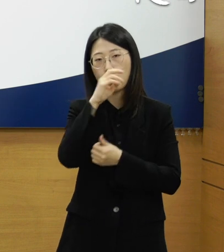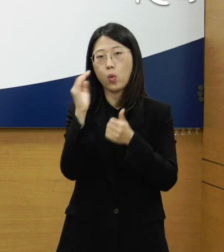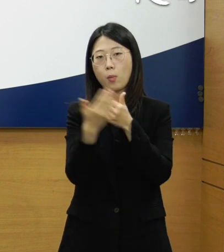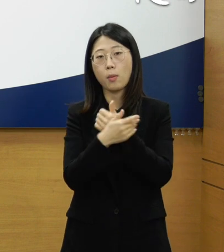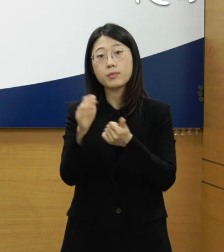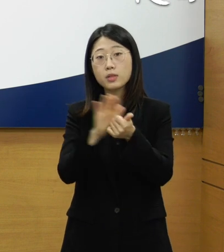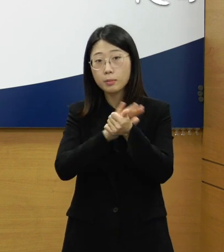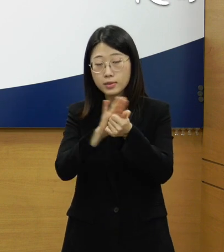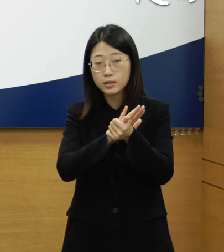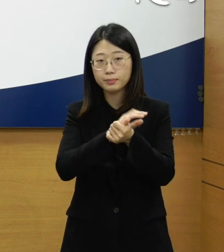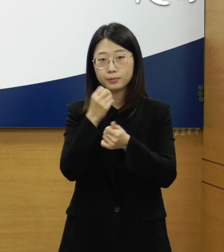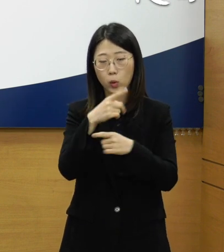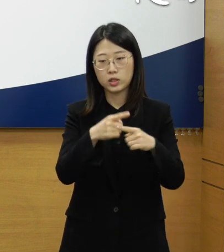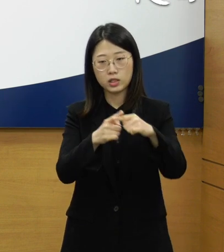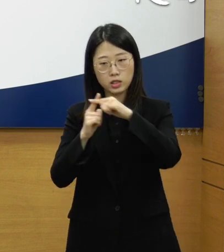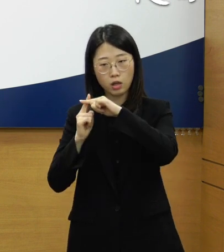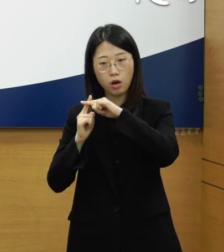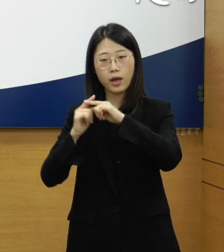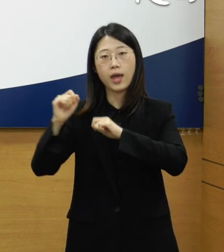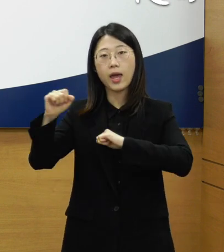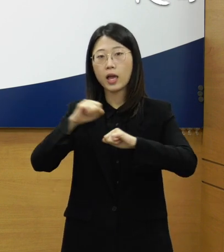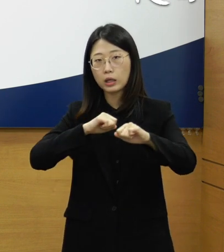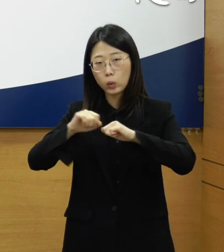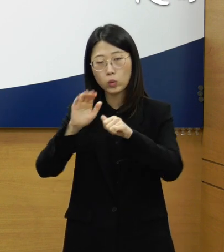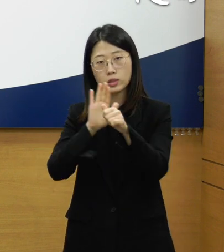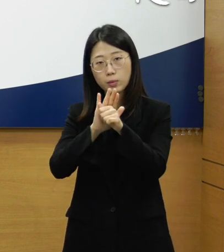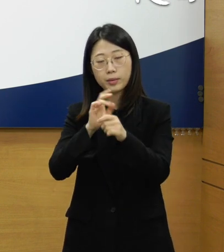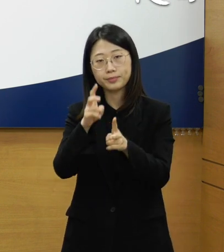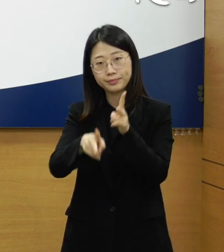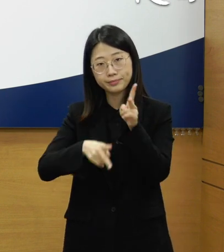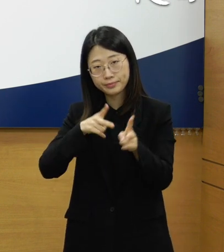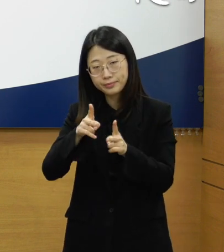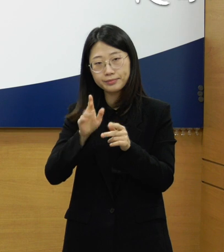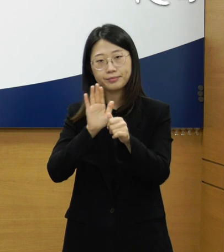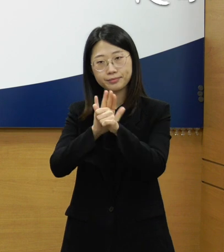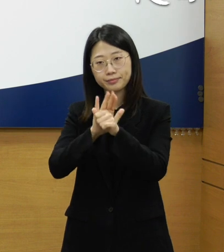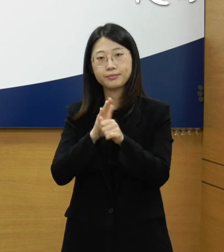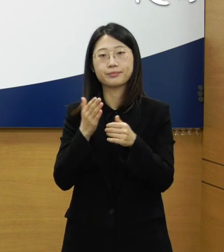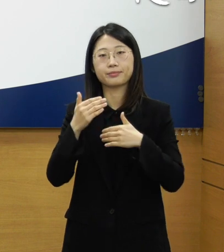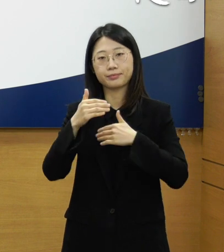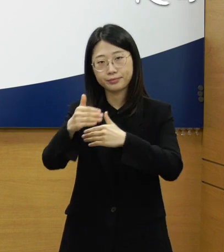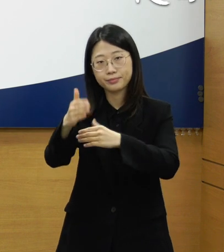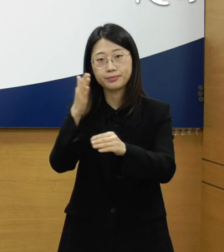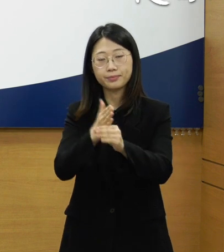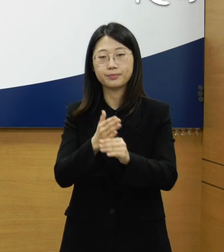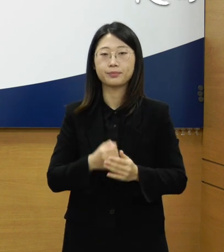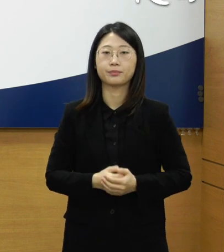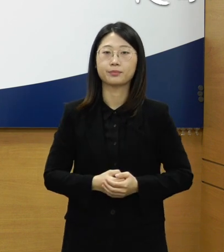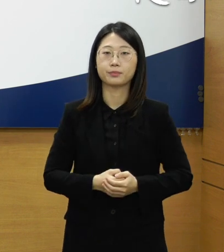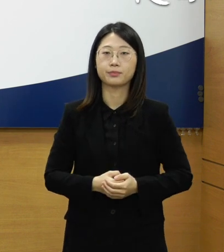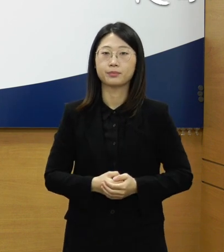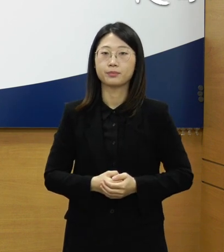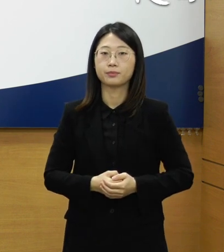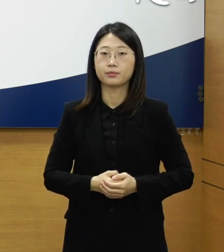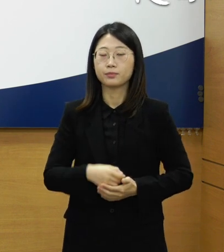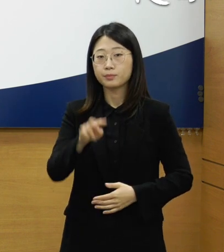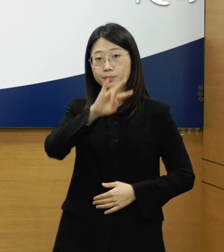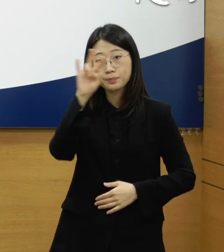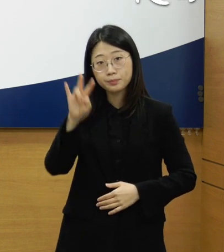서비스와 긍정적 행동 지원 사업을 제공하고 있습니다. 더불어 시흥시는